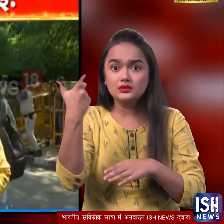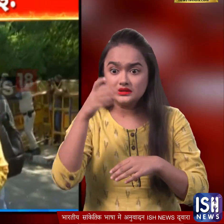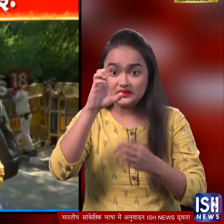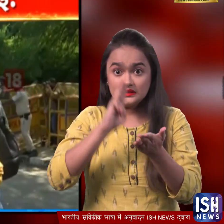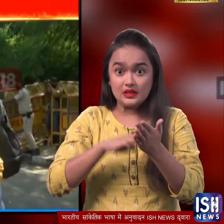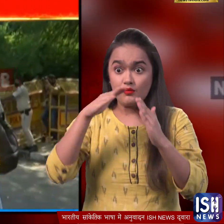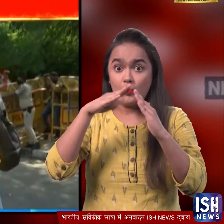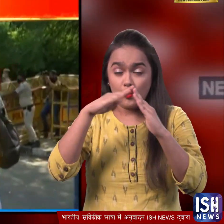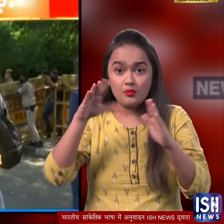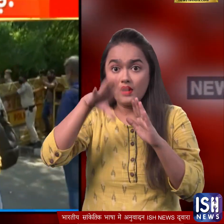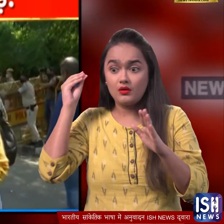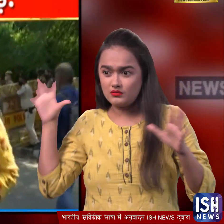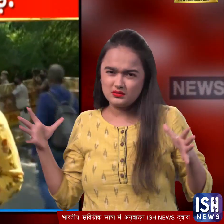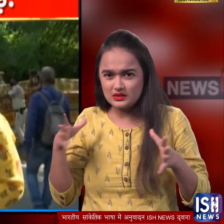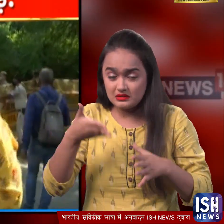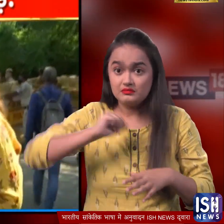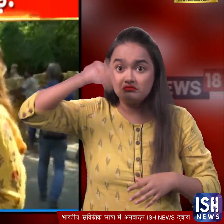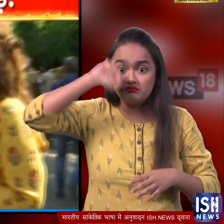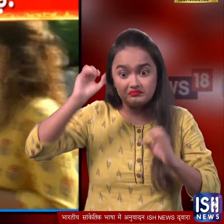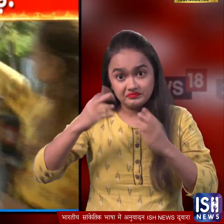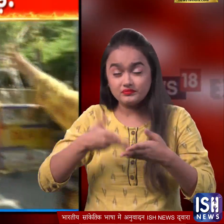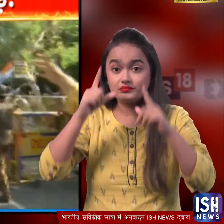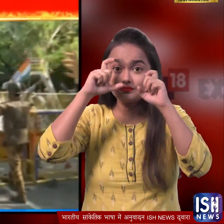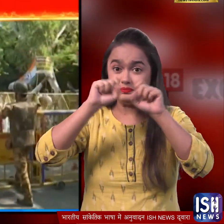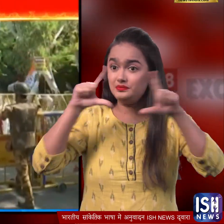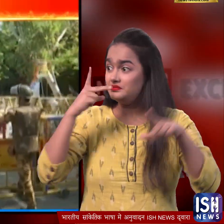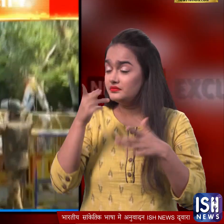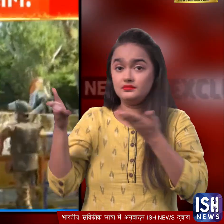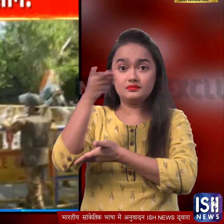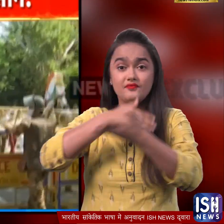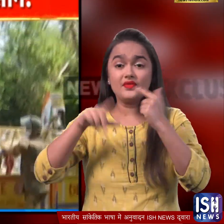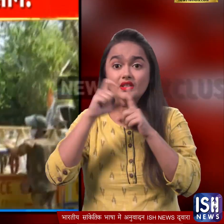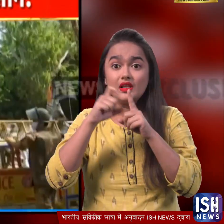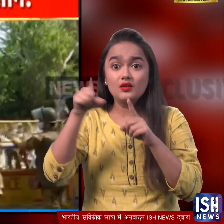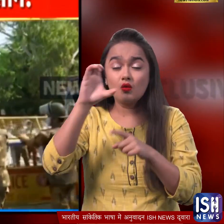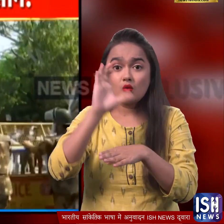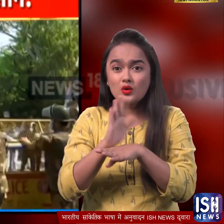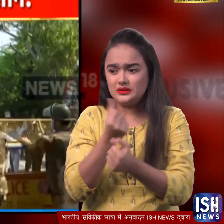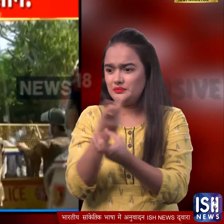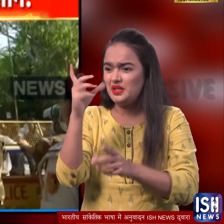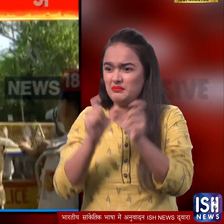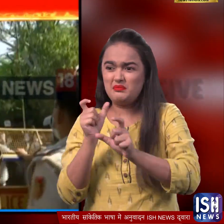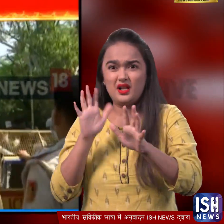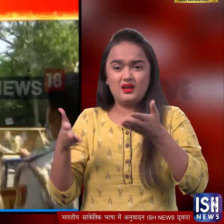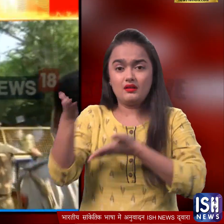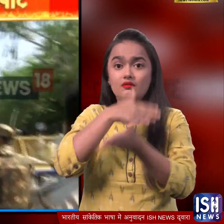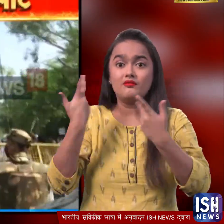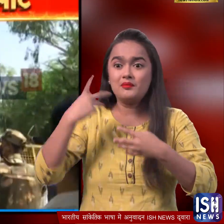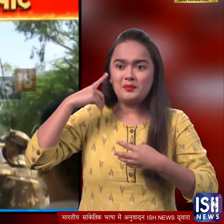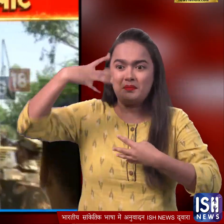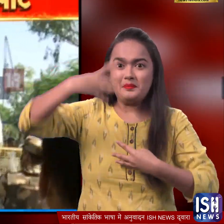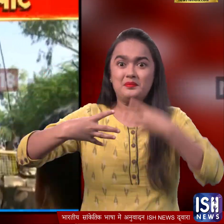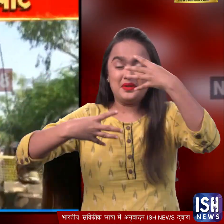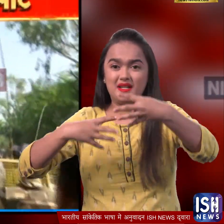सीएम के घर का घेराव करने के लिए एक प्रोटेस्ट मार्च निकाल रही है। तस्वीरें आप देख रहे हैं, दिल्ली कांग्रेस के तमाम ये कार्यकर्ता हैं जो फिलहाल बैरिकेड